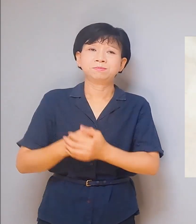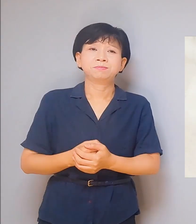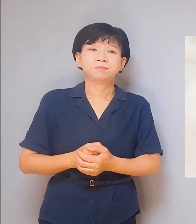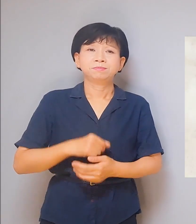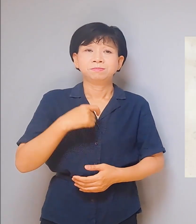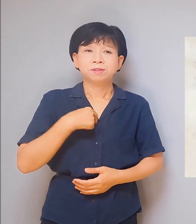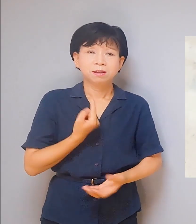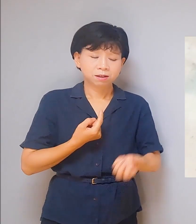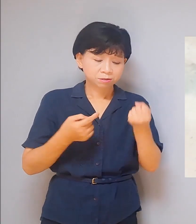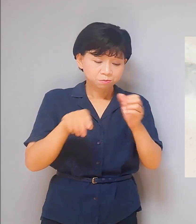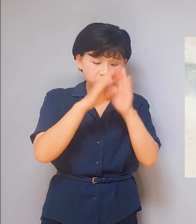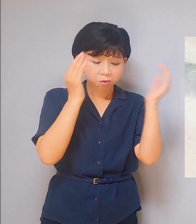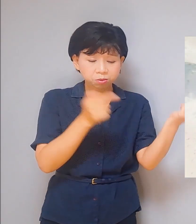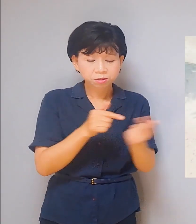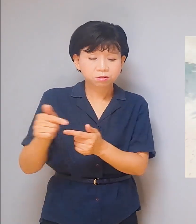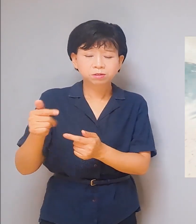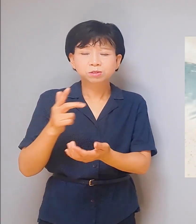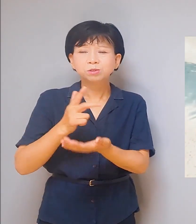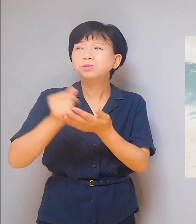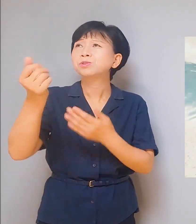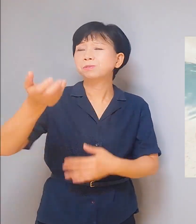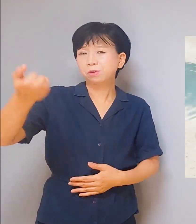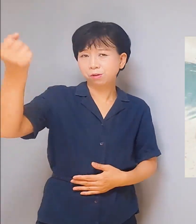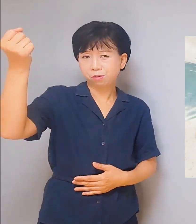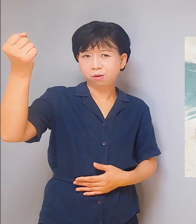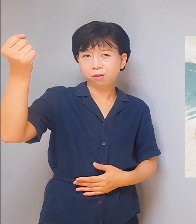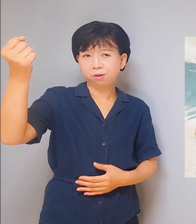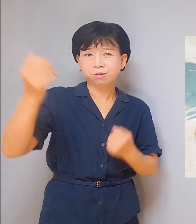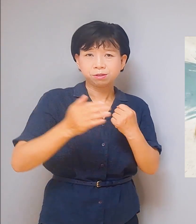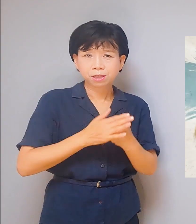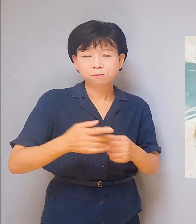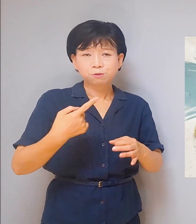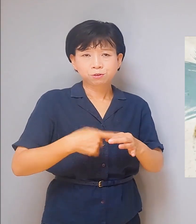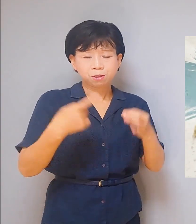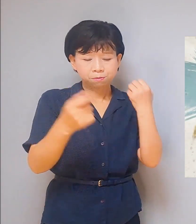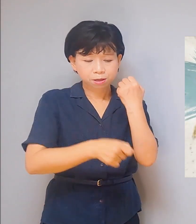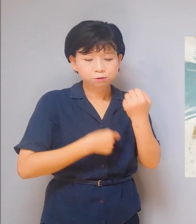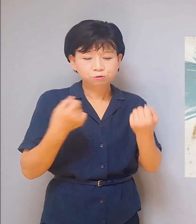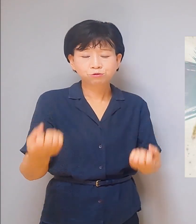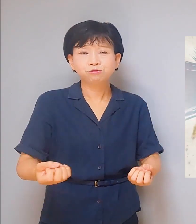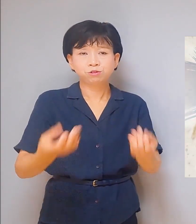자신이 가진 모든 것이 주님의 것이기에 맥주절을 지킨 것입니다.